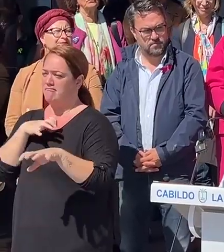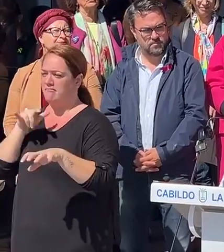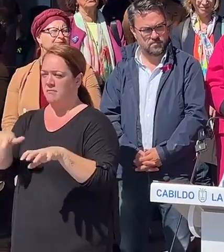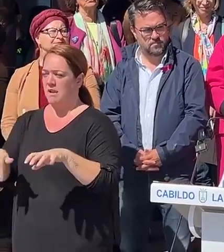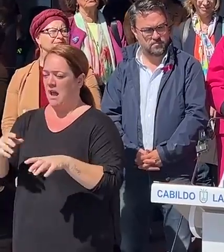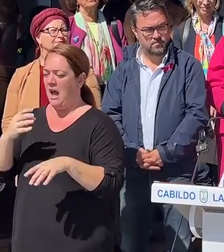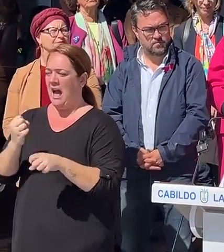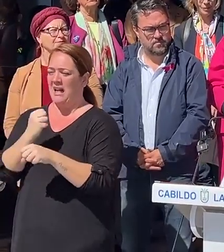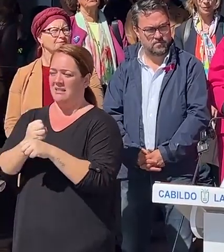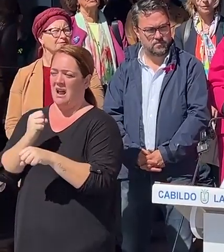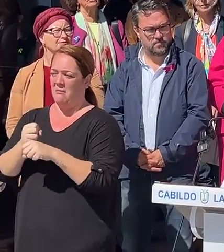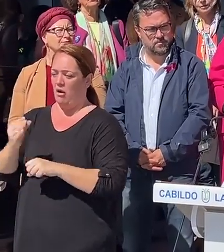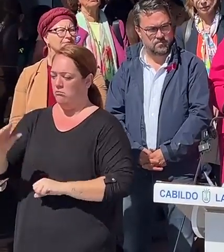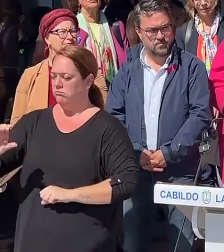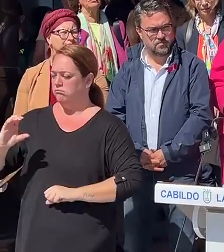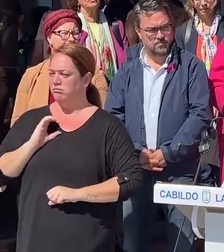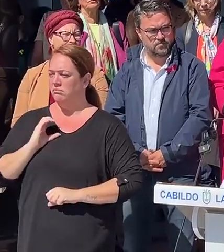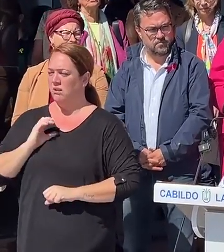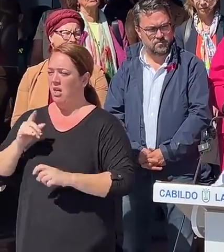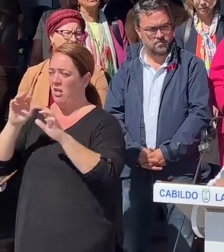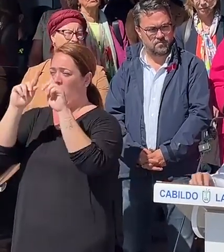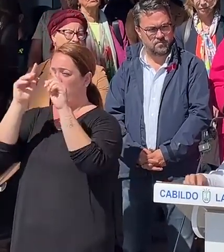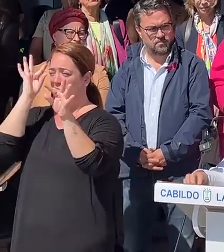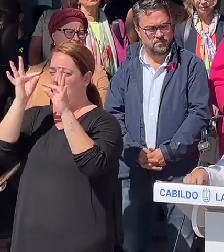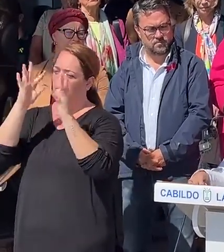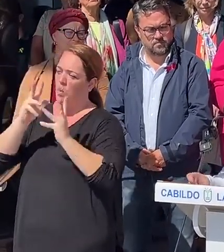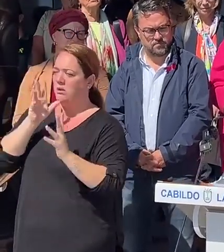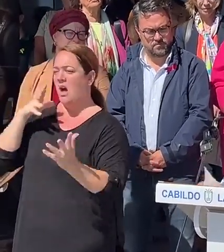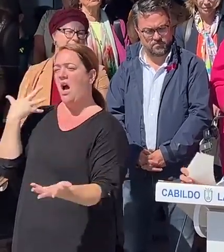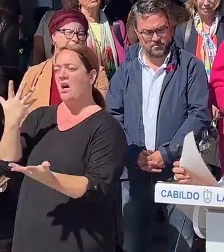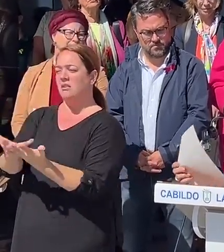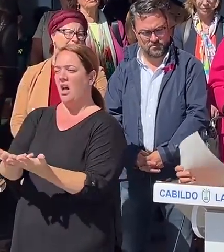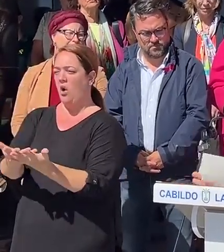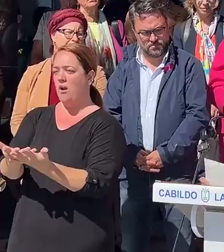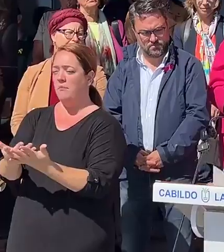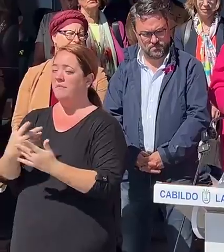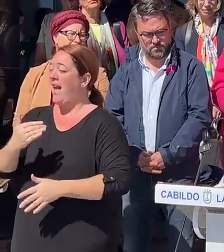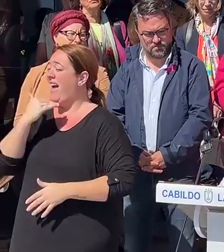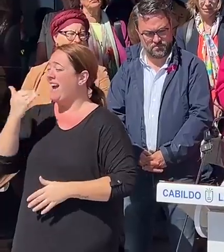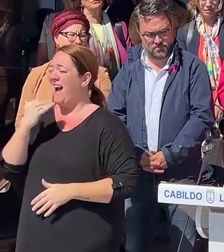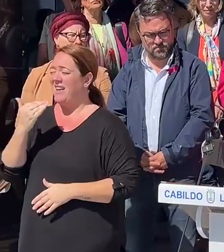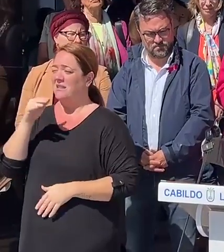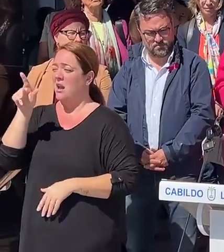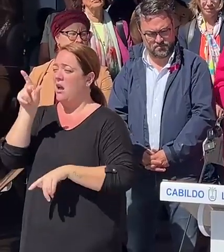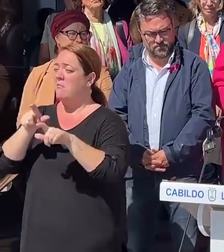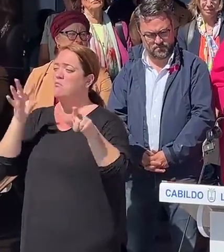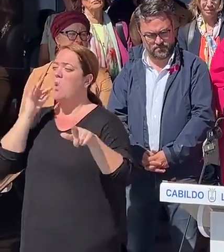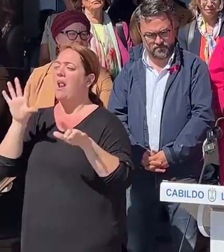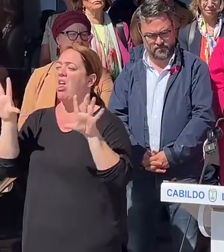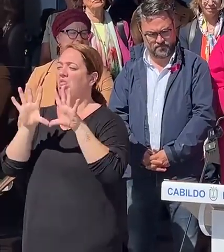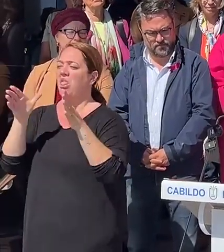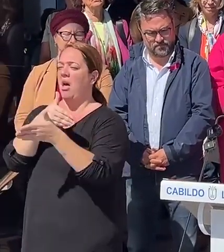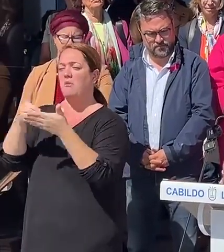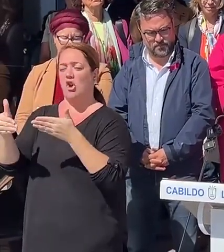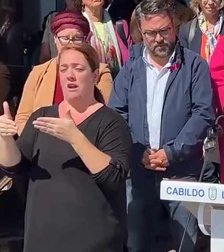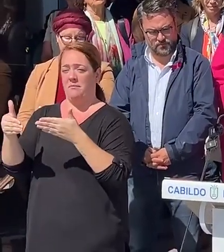actividad remunerada desde que se computan los datos. Casi 10 millones de mujeres, de los cuales